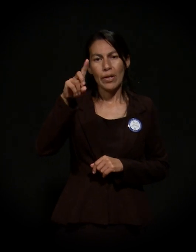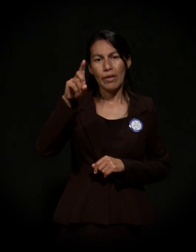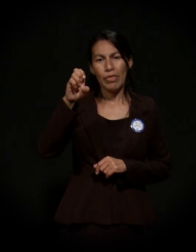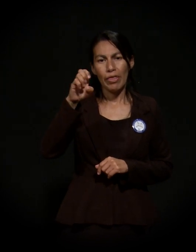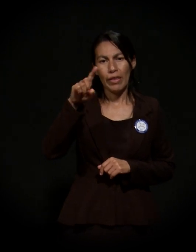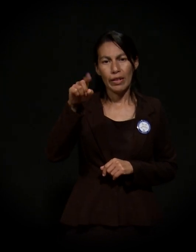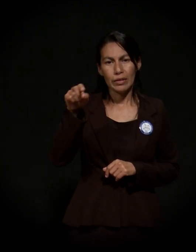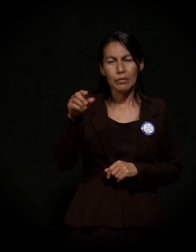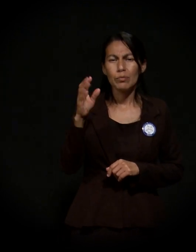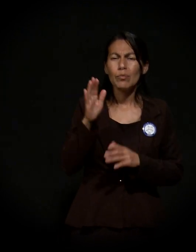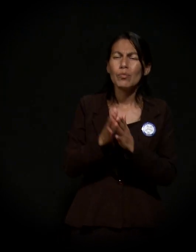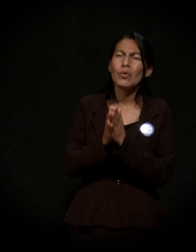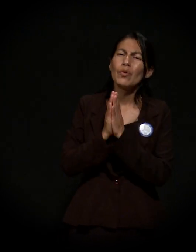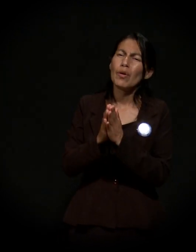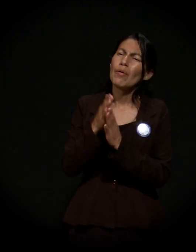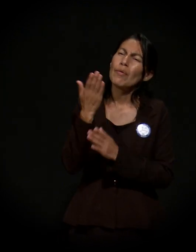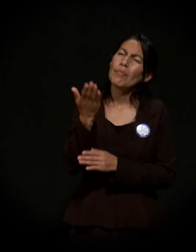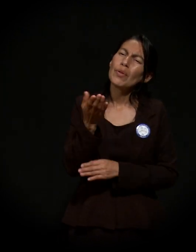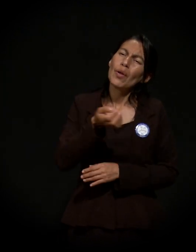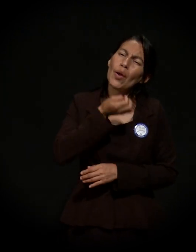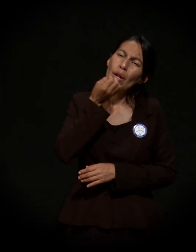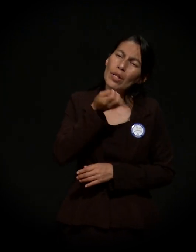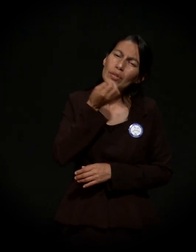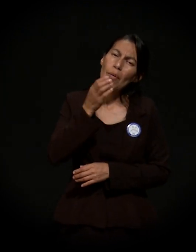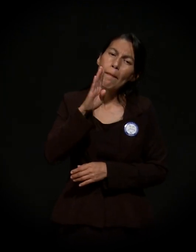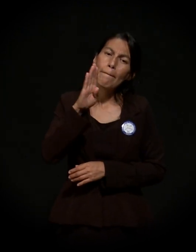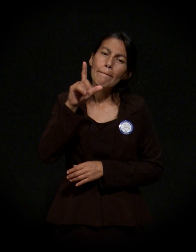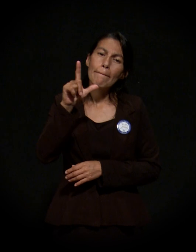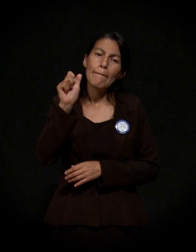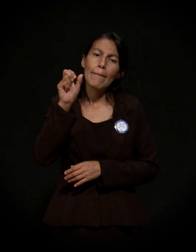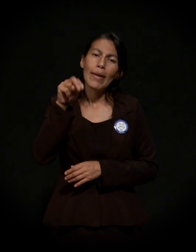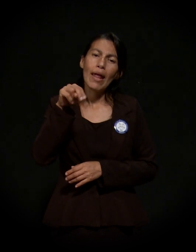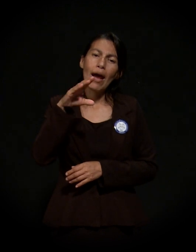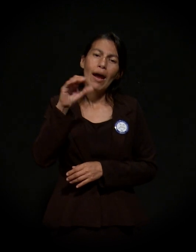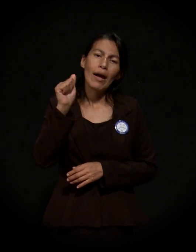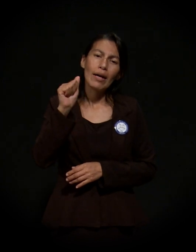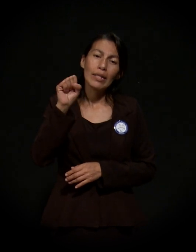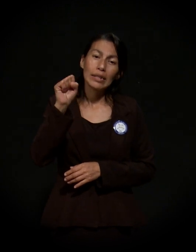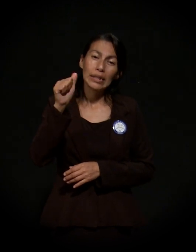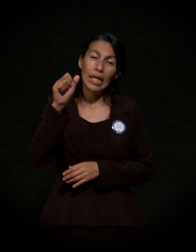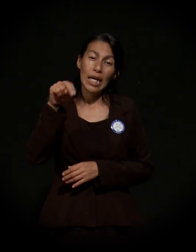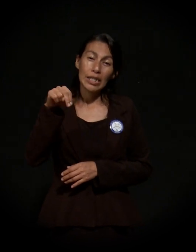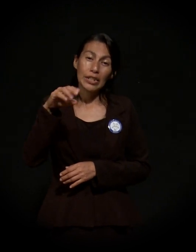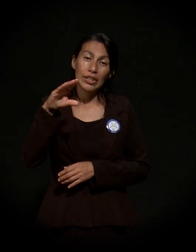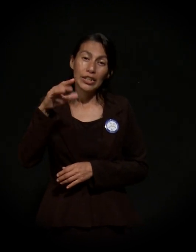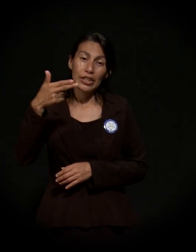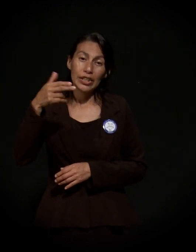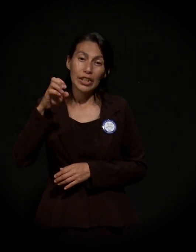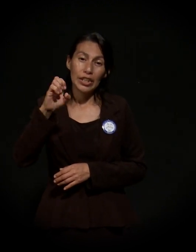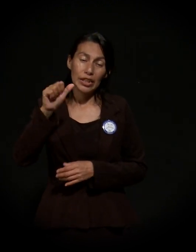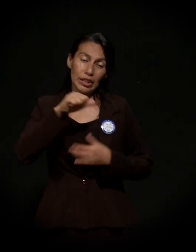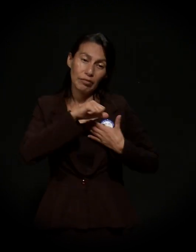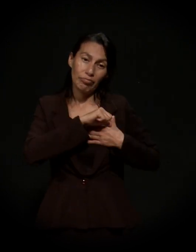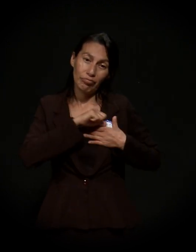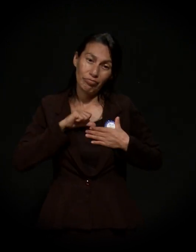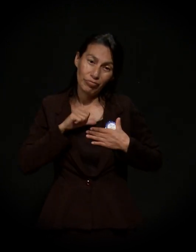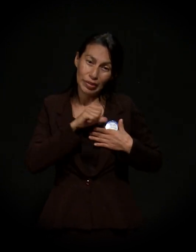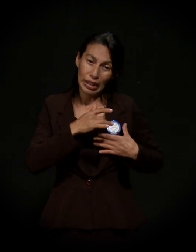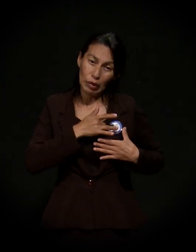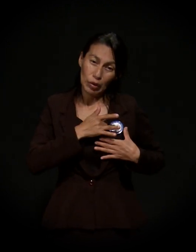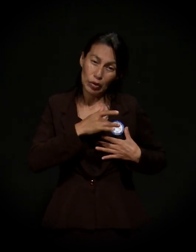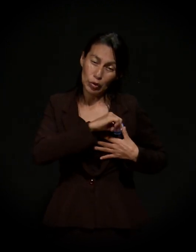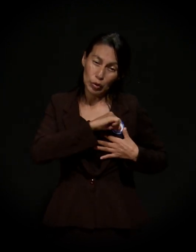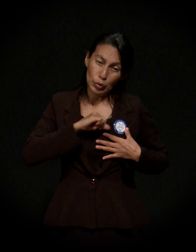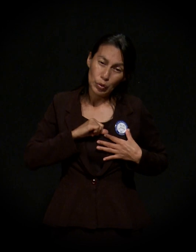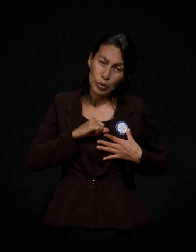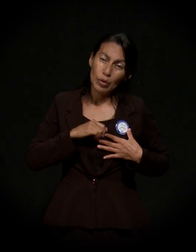Méndez, pido sus oraciones por Blanca Sánchez Madrigal. Le van a hacer una cirugía de corazón. Está en el